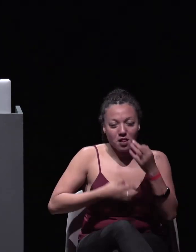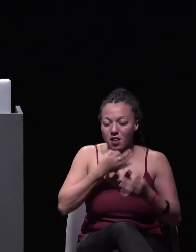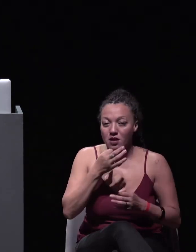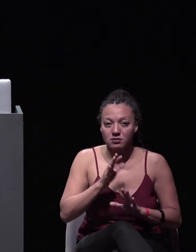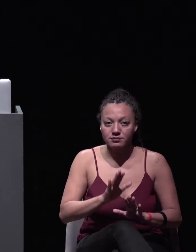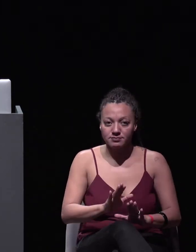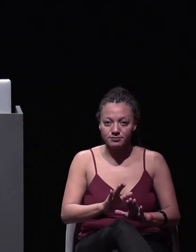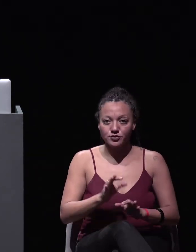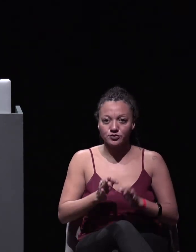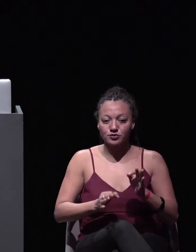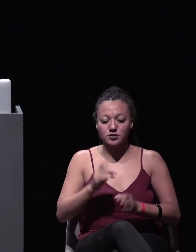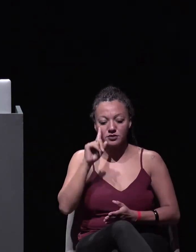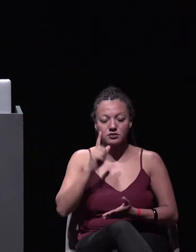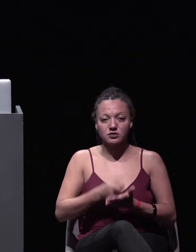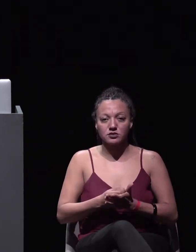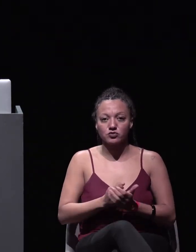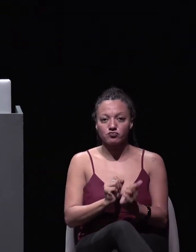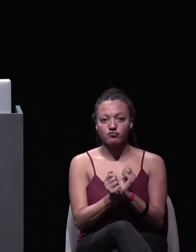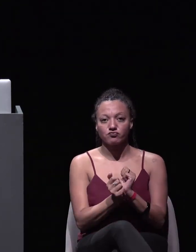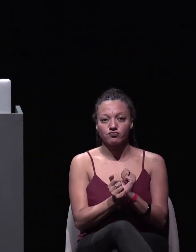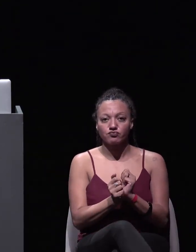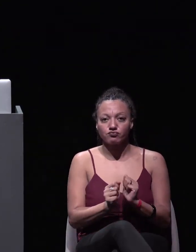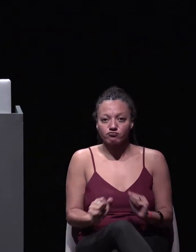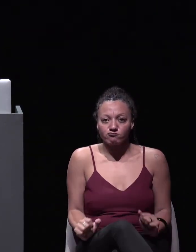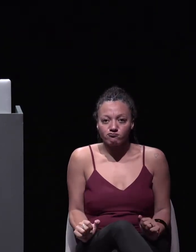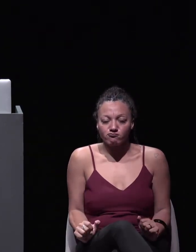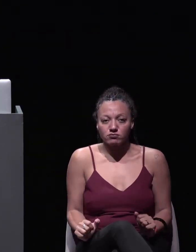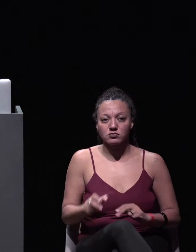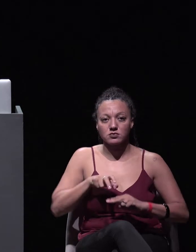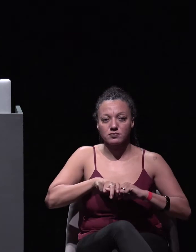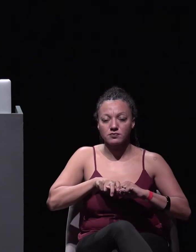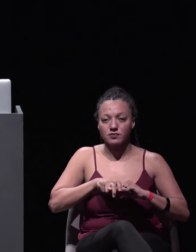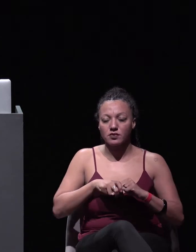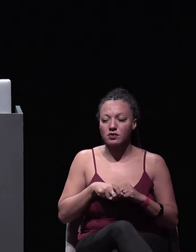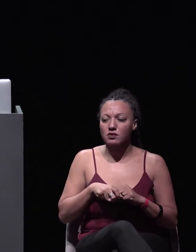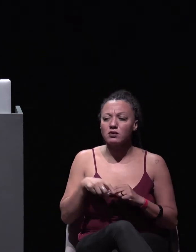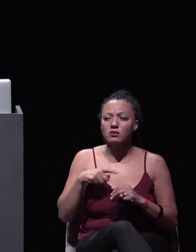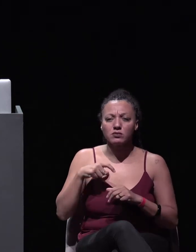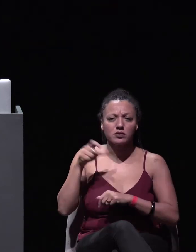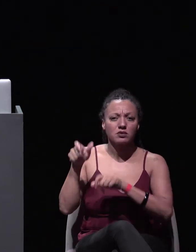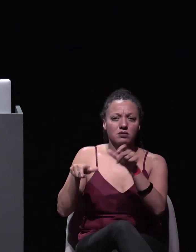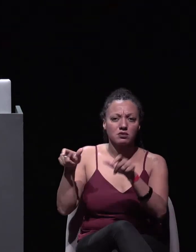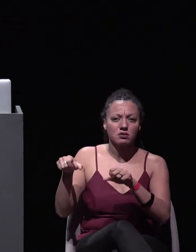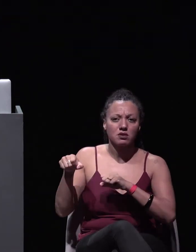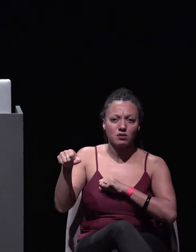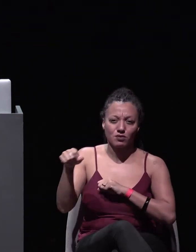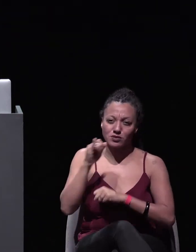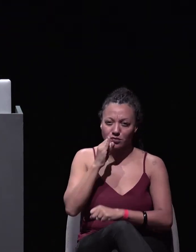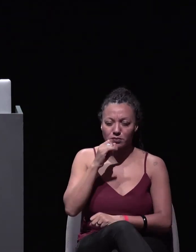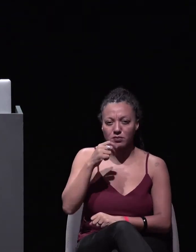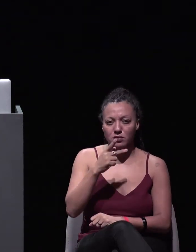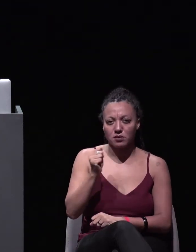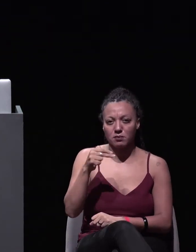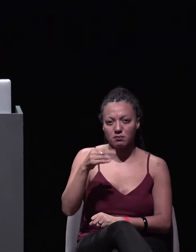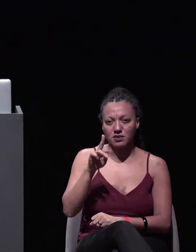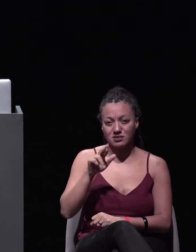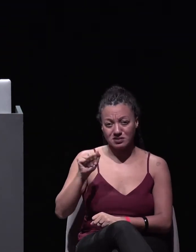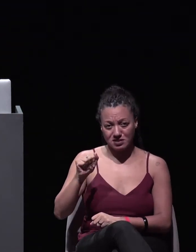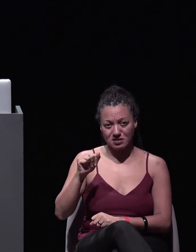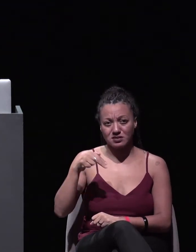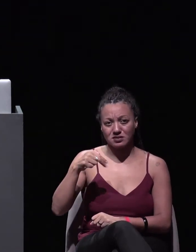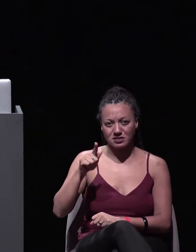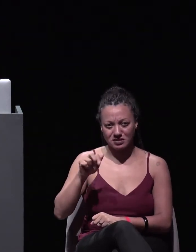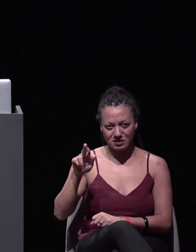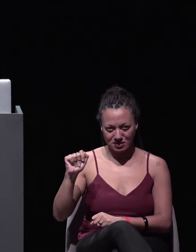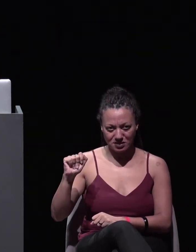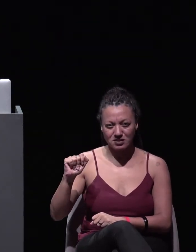construção na sociedade desse momento dessas figuras heróicas que são os Panteras Negras, em especial o Bob